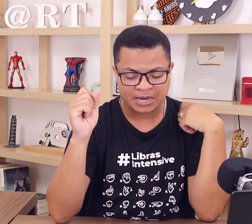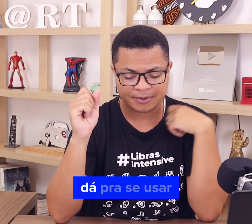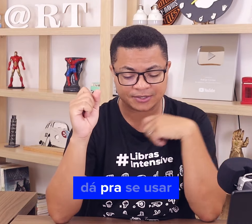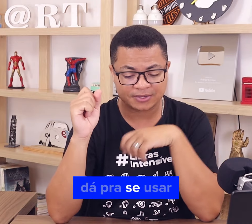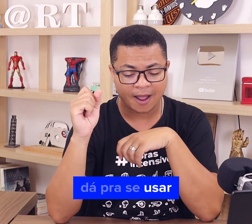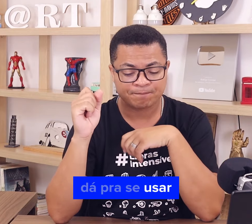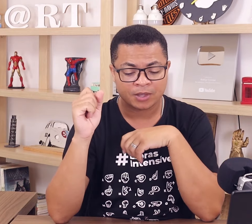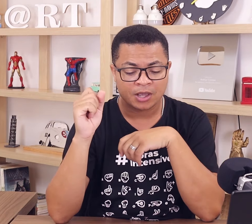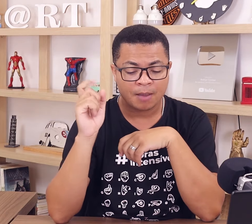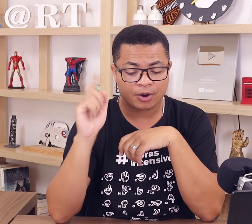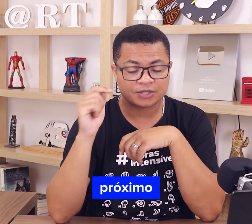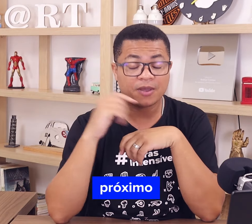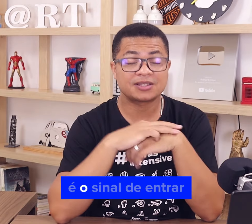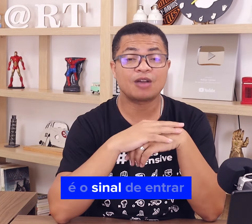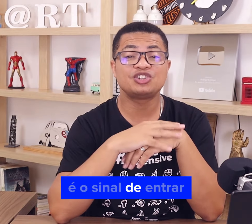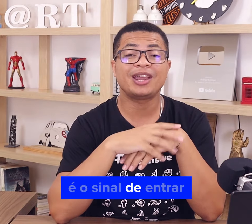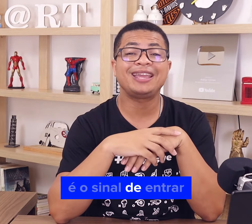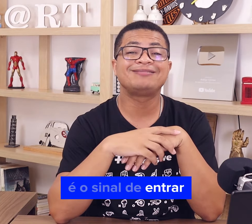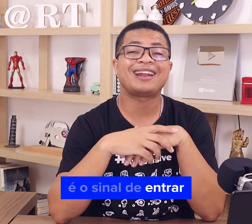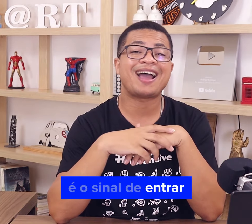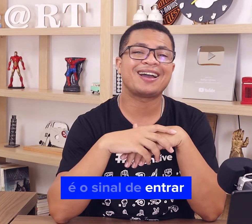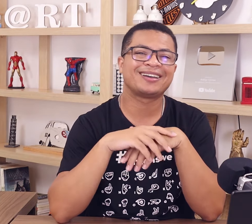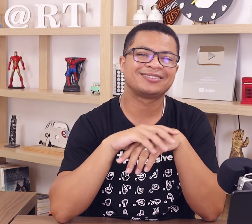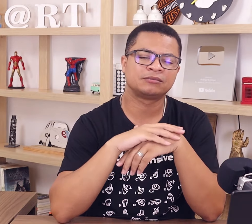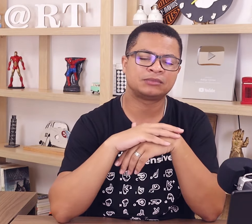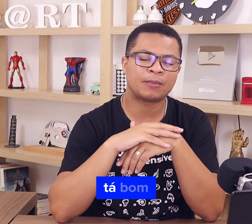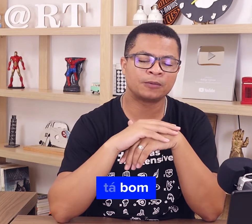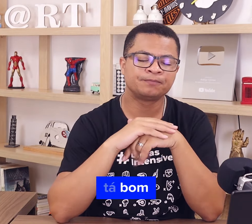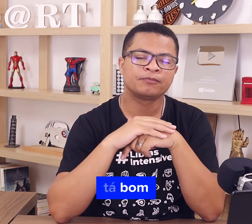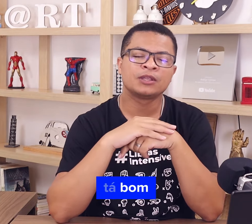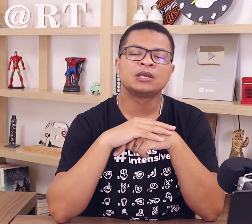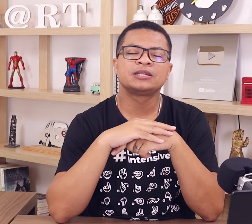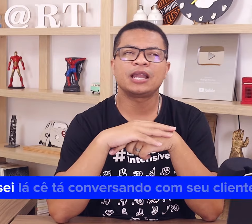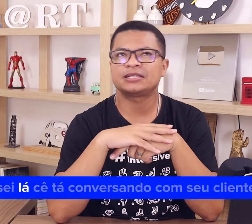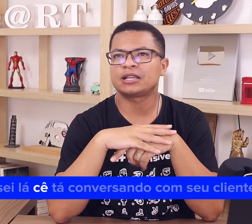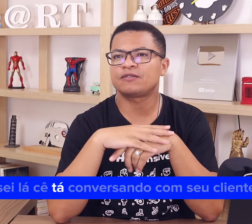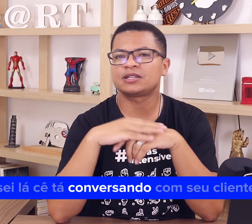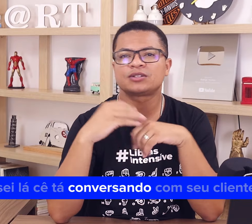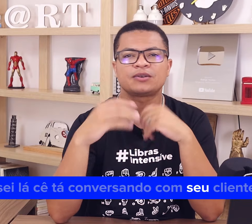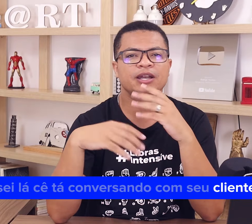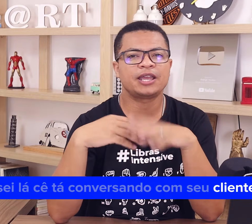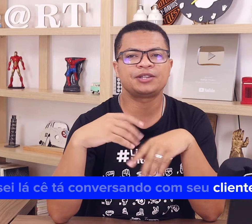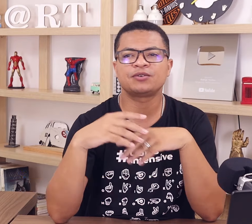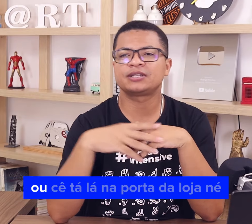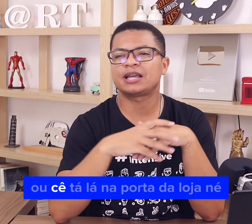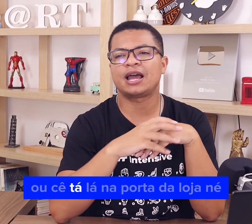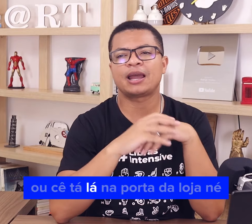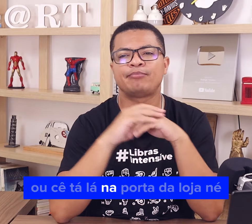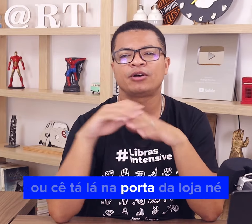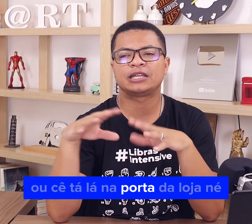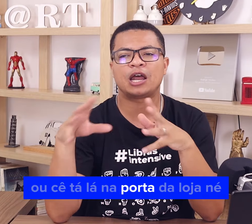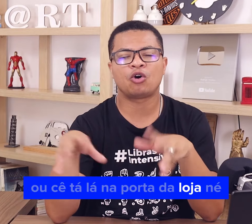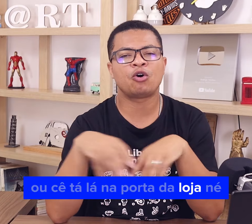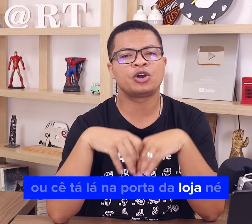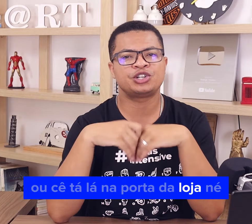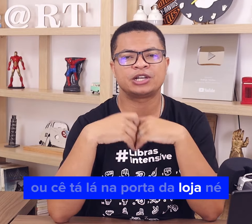Dá pra se usar. Próximo é o sinal de entrar, tá bom? Sei lá, você tá conversando com o seu cliente, ou você tá lá na porta da loja,